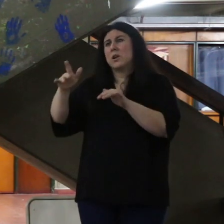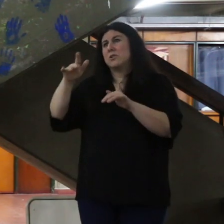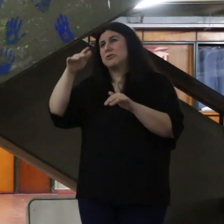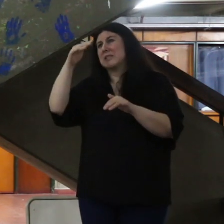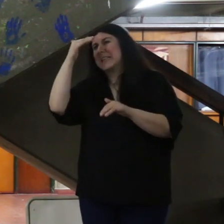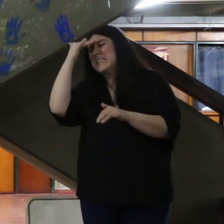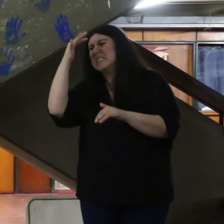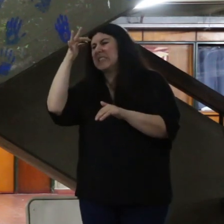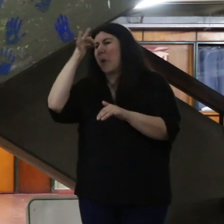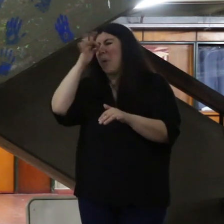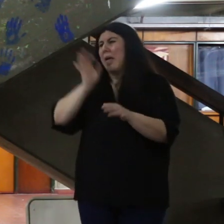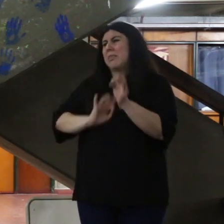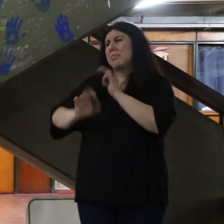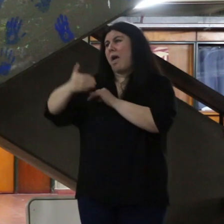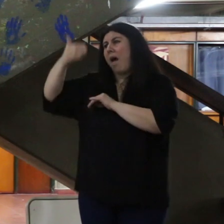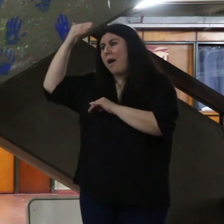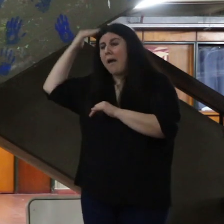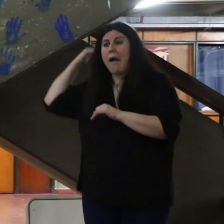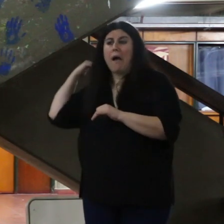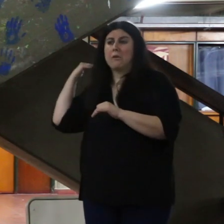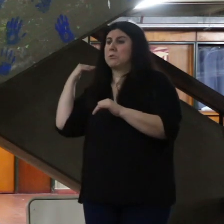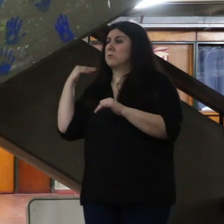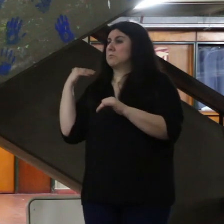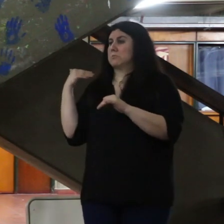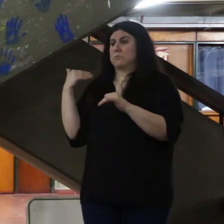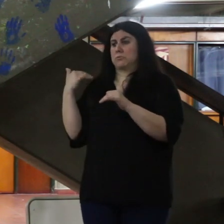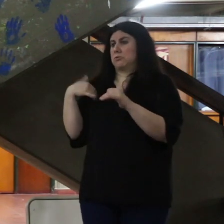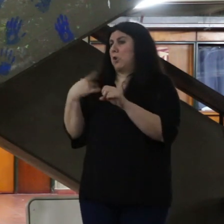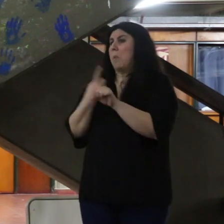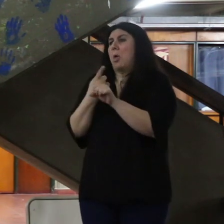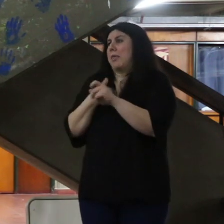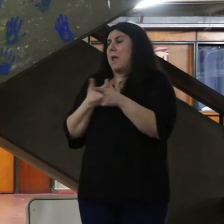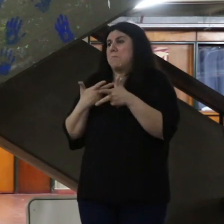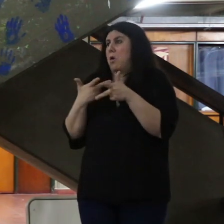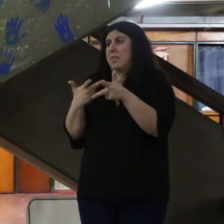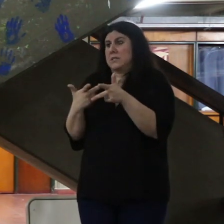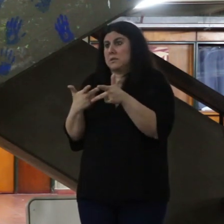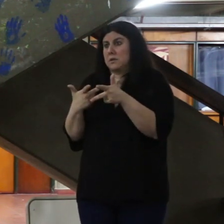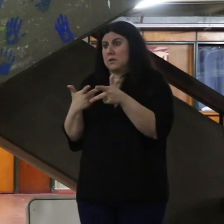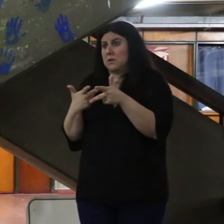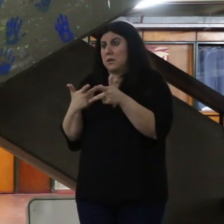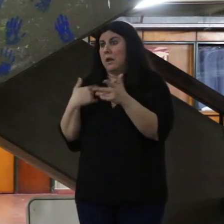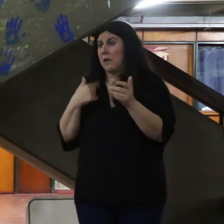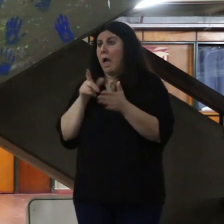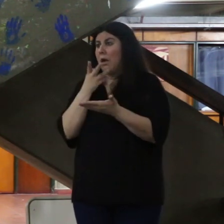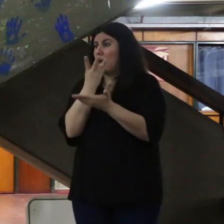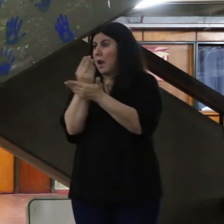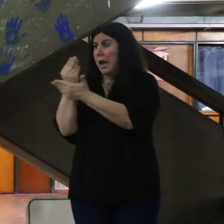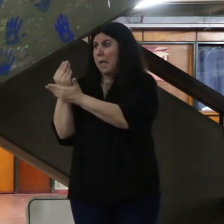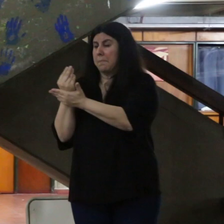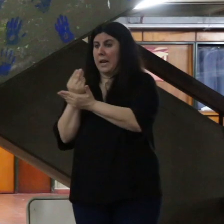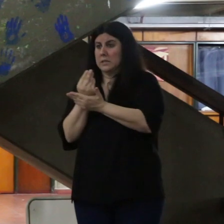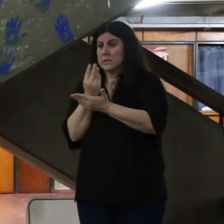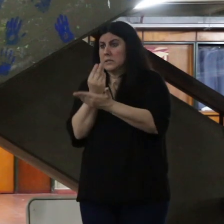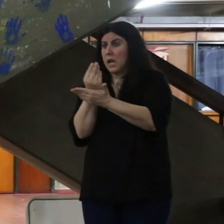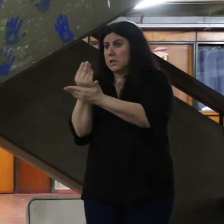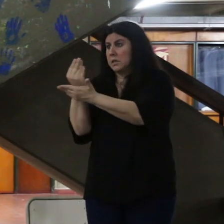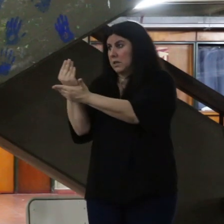años no podíamos predecir que puede haber candidatos, ¿sí?,